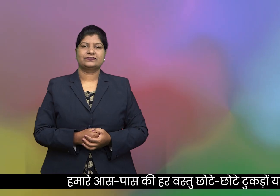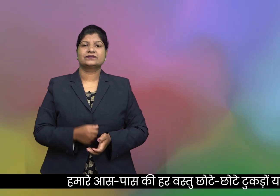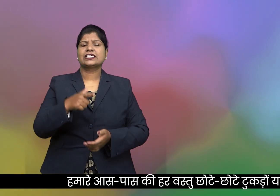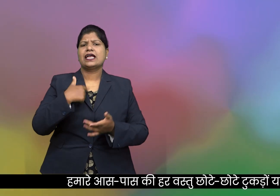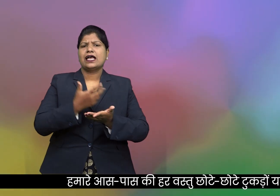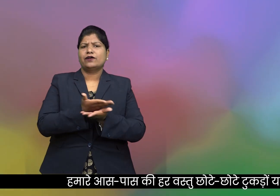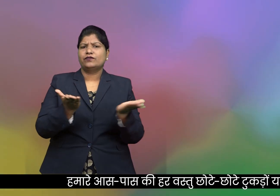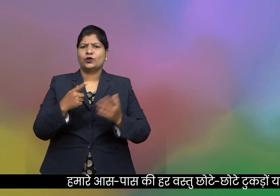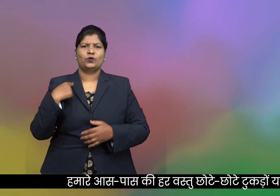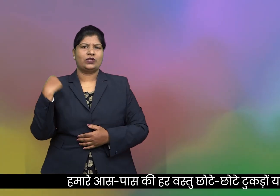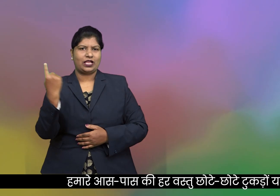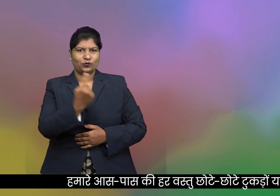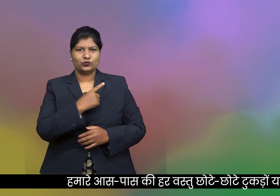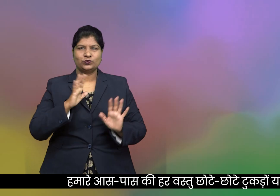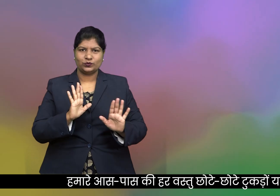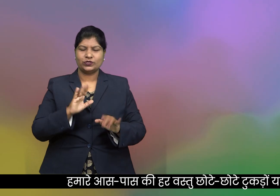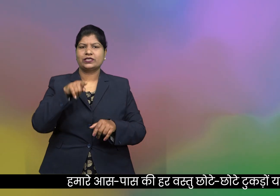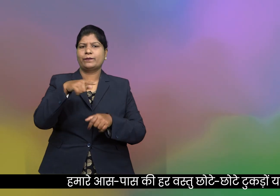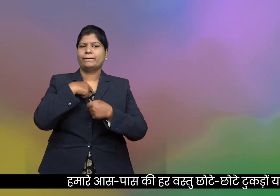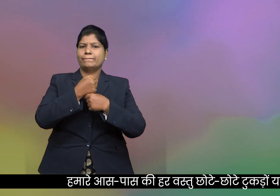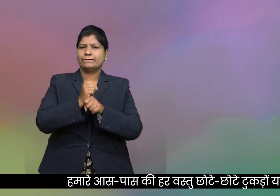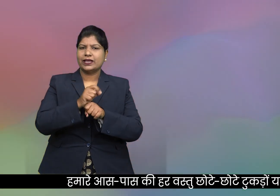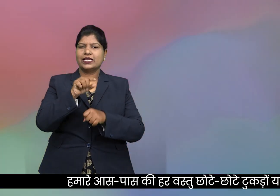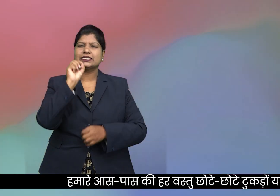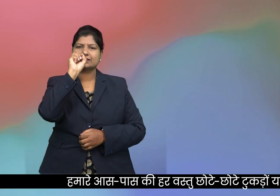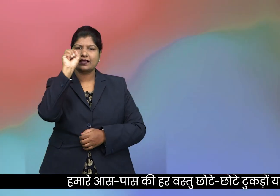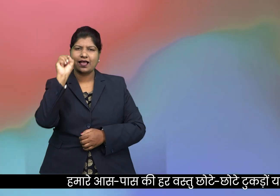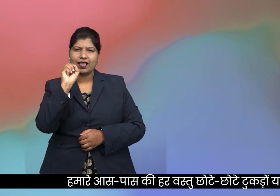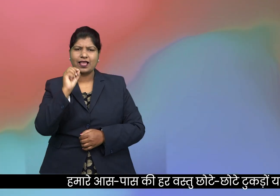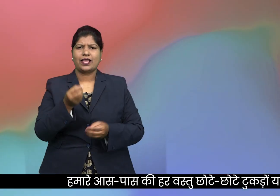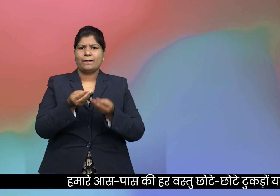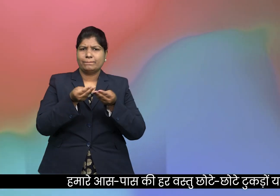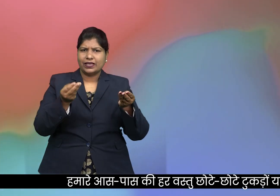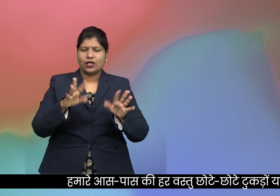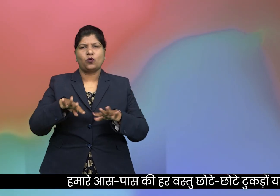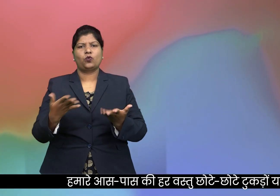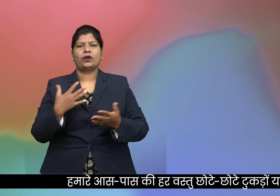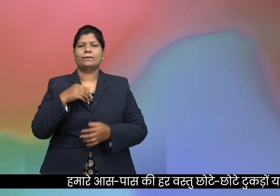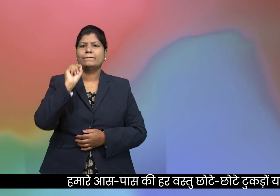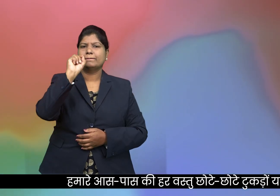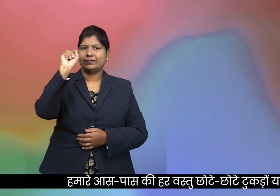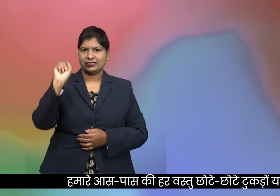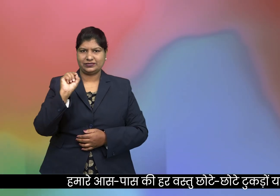हमारे आसपास की हर वस्तु छोटे छोटे टुकड़ों या कणों से बनी है।